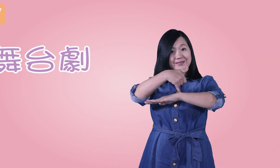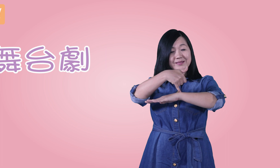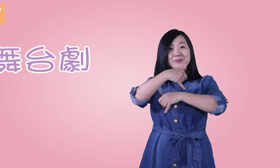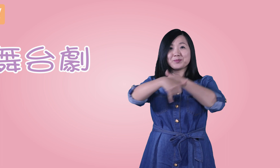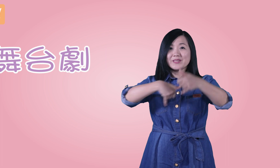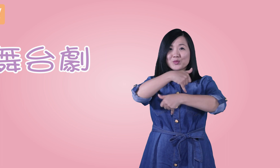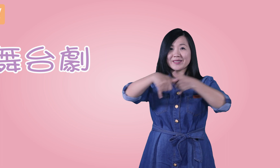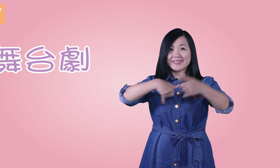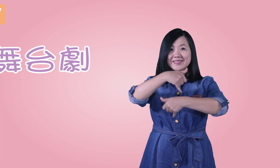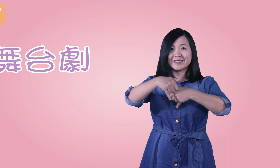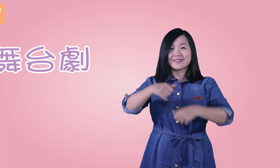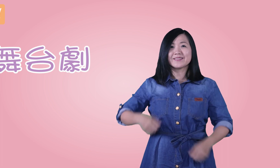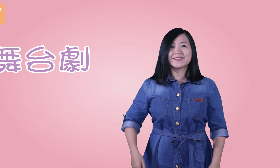舞台剧，